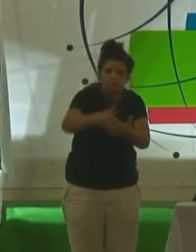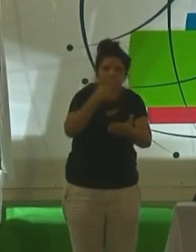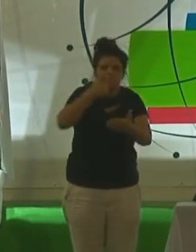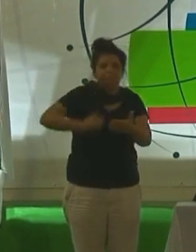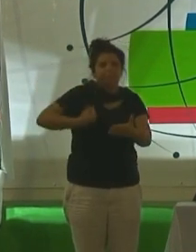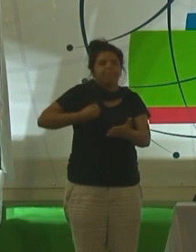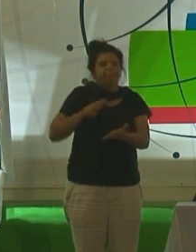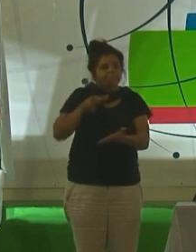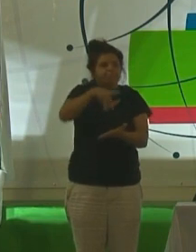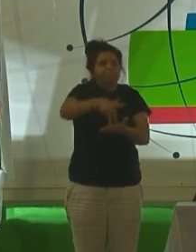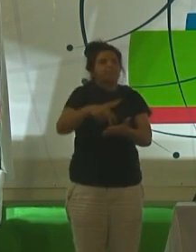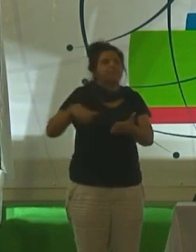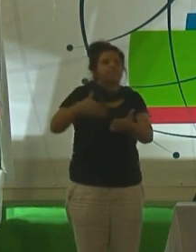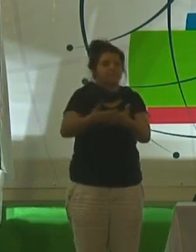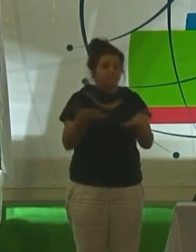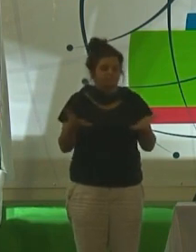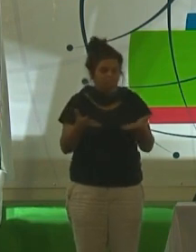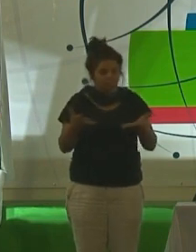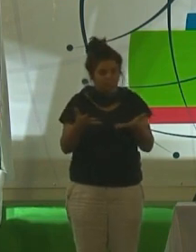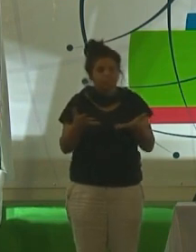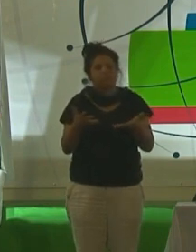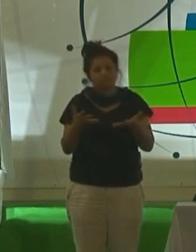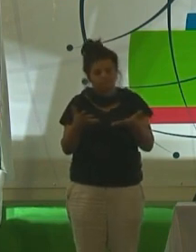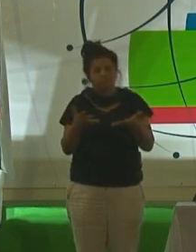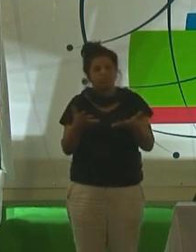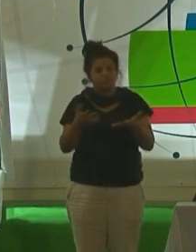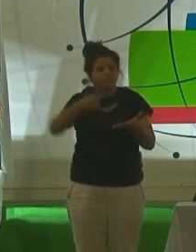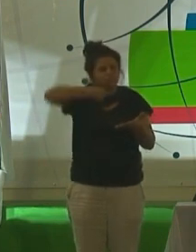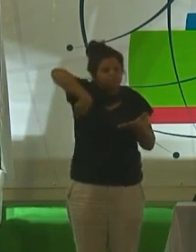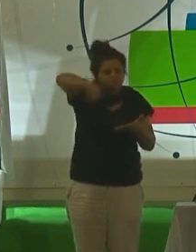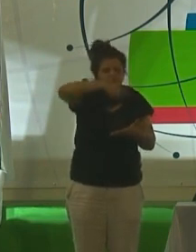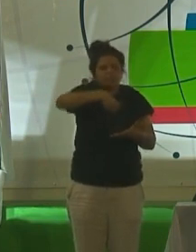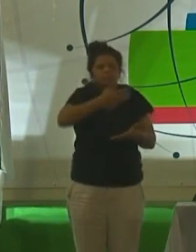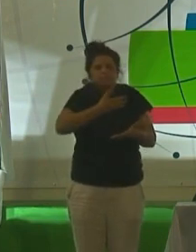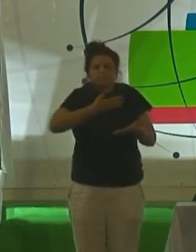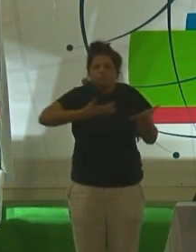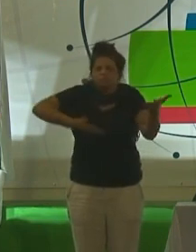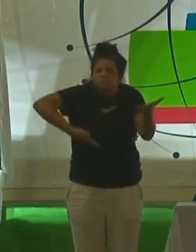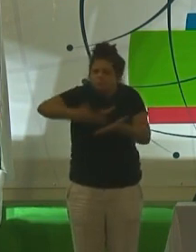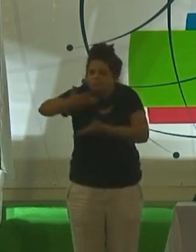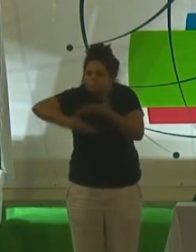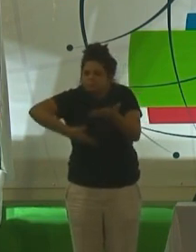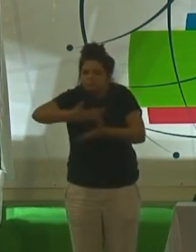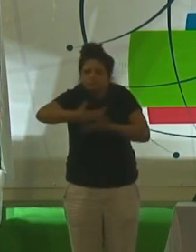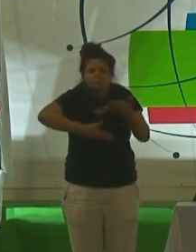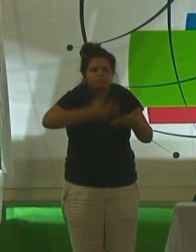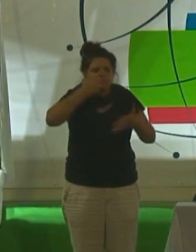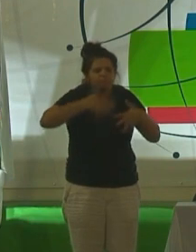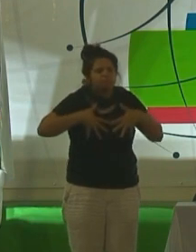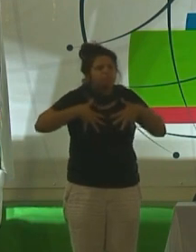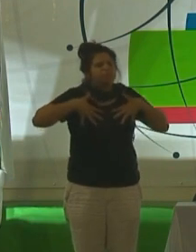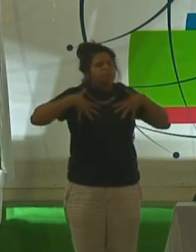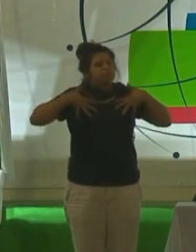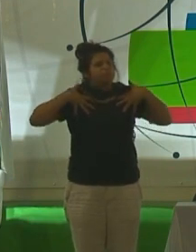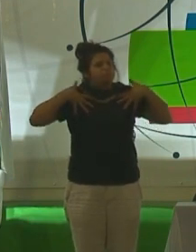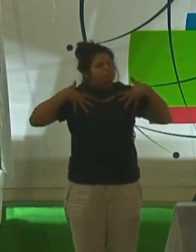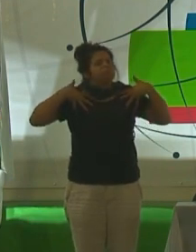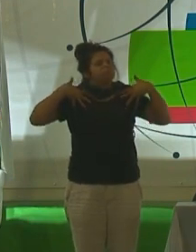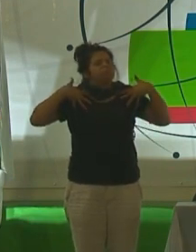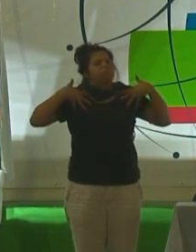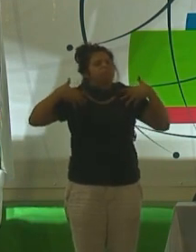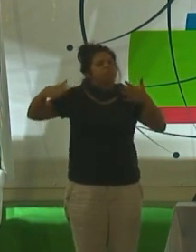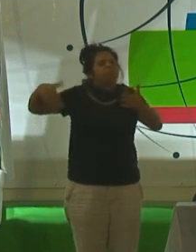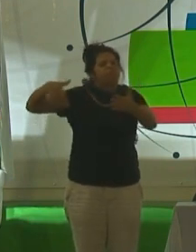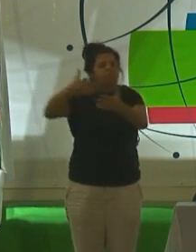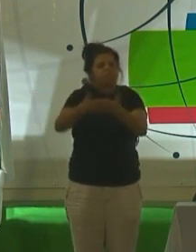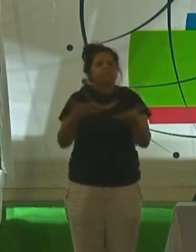essa reflexão, esse trabalho, esse recuperar isso com os colegas, partilhar isso com os colegas, me faz fazer parte, assim, desse processo